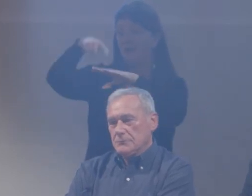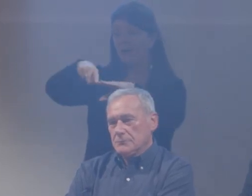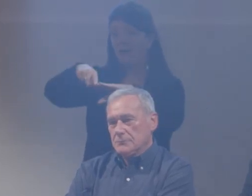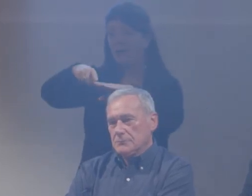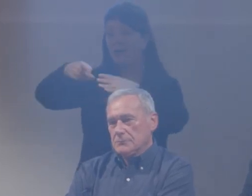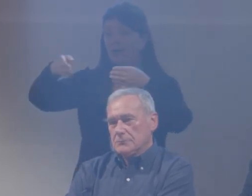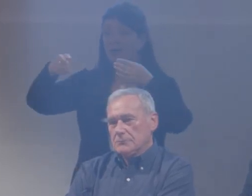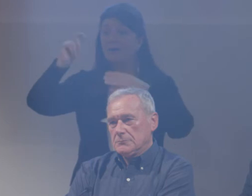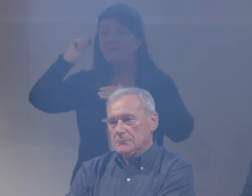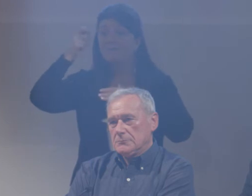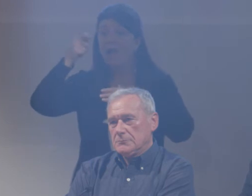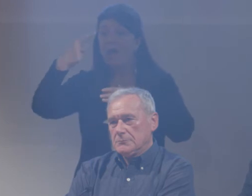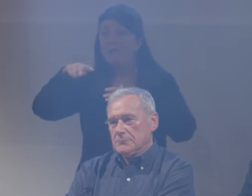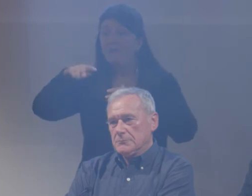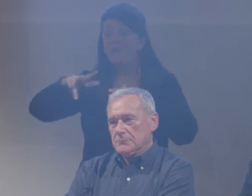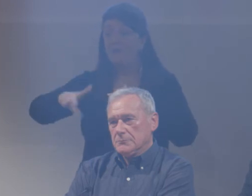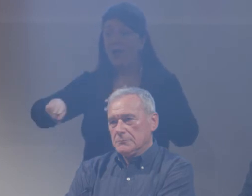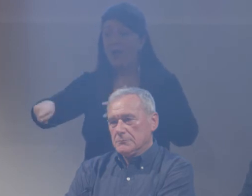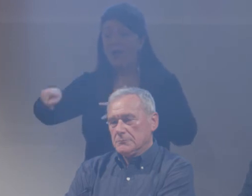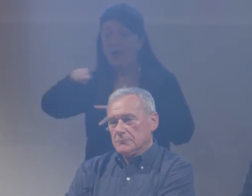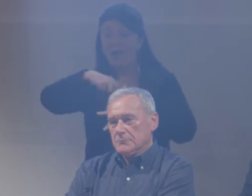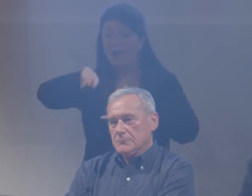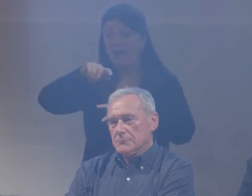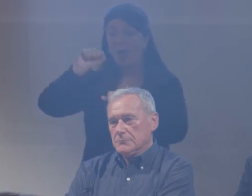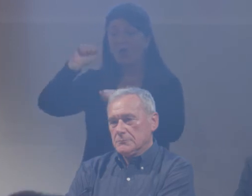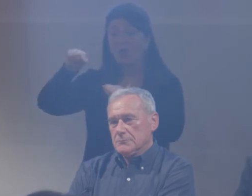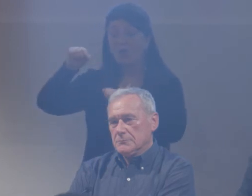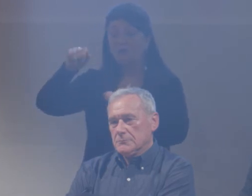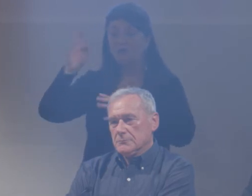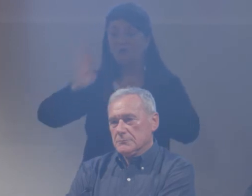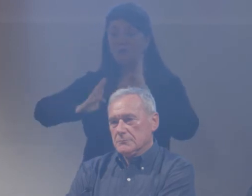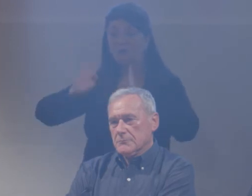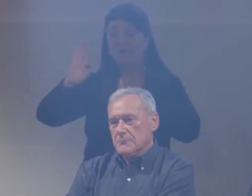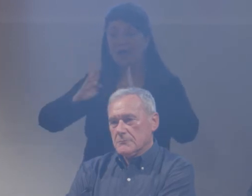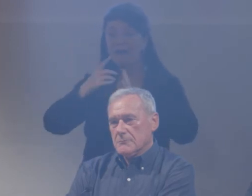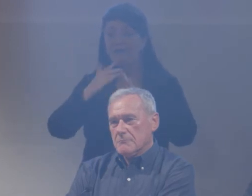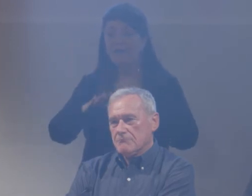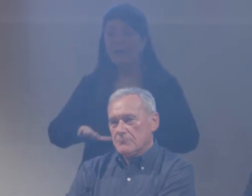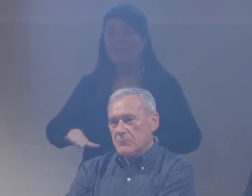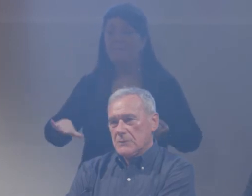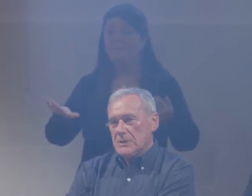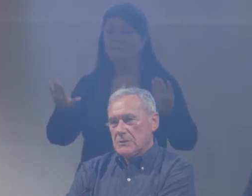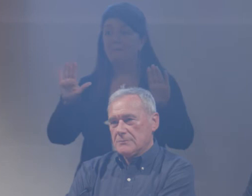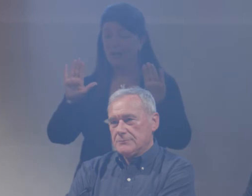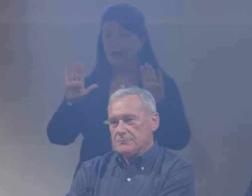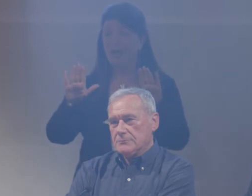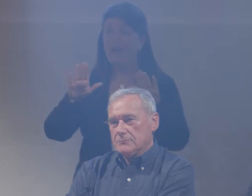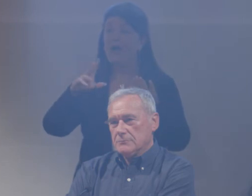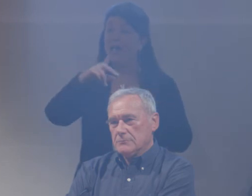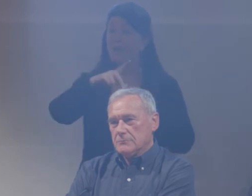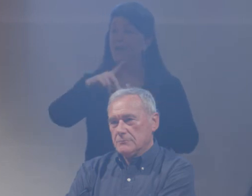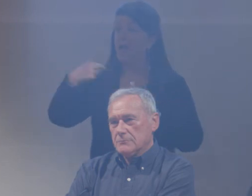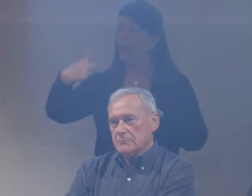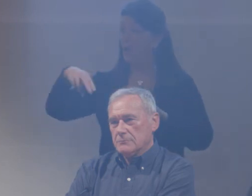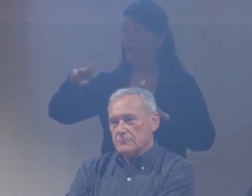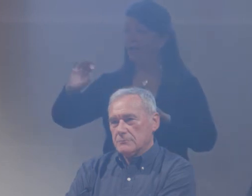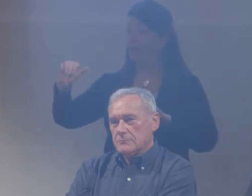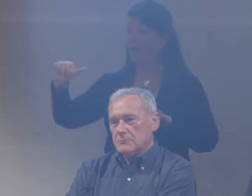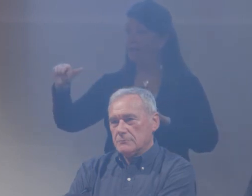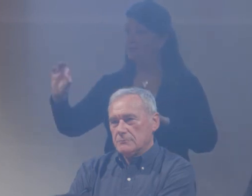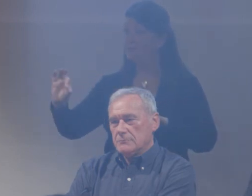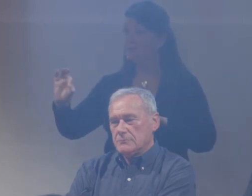di Palermo contro la mafia, ma come ha scritto Piero Grasso, è anche il momento